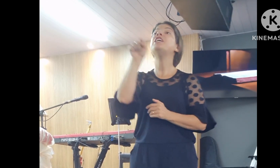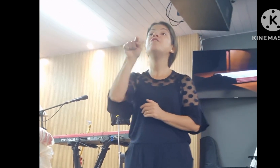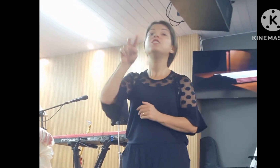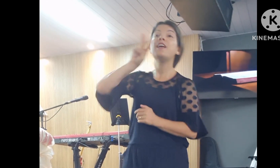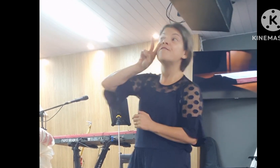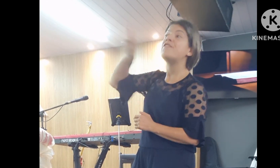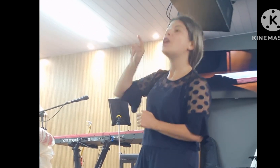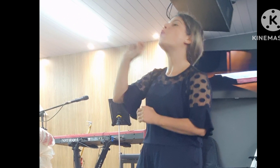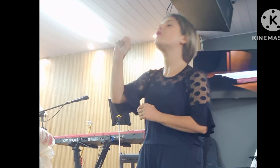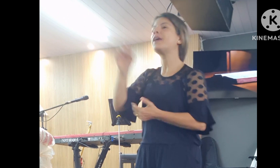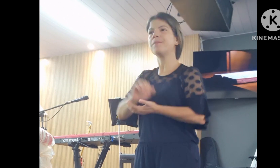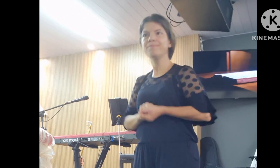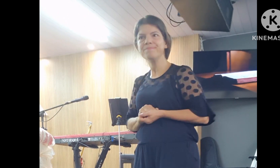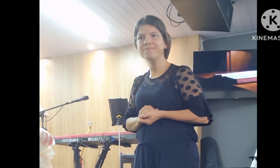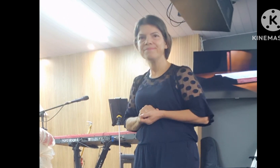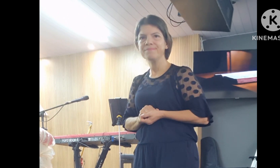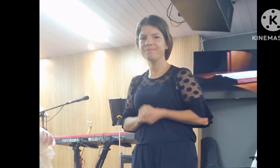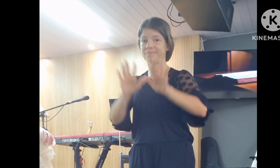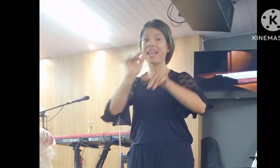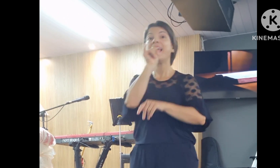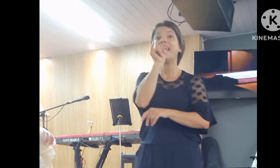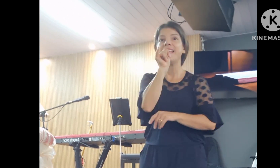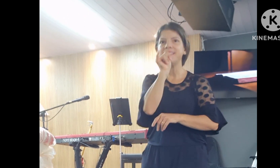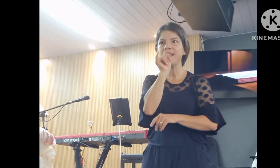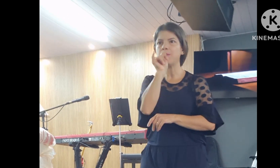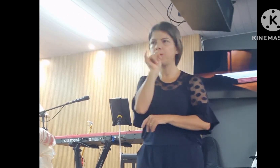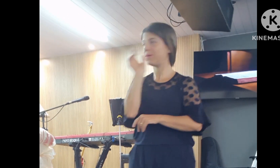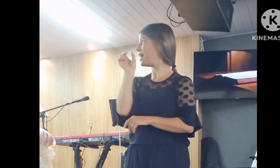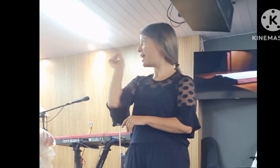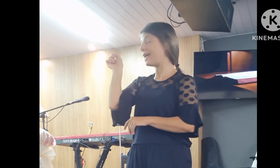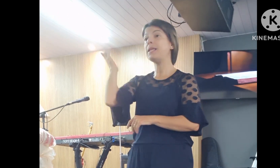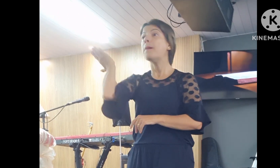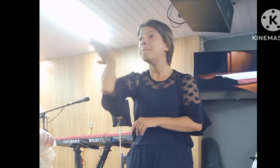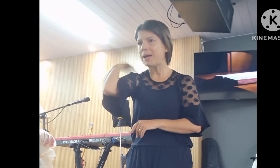Eu gosto de falar que quando eu me converti, eu conheci um Deus carrasco.